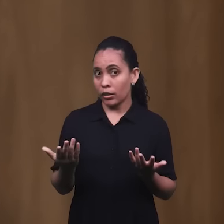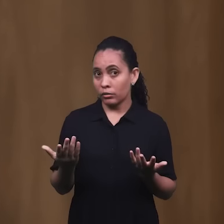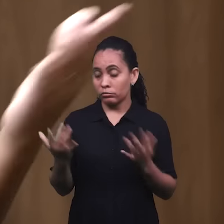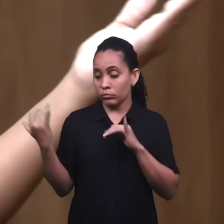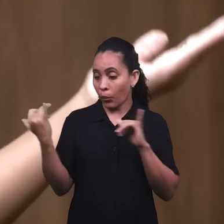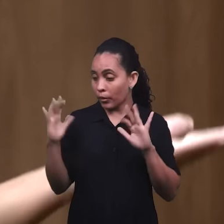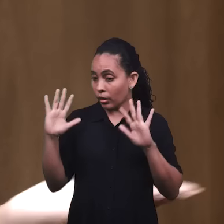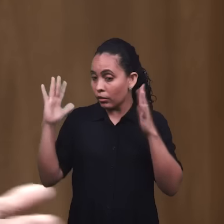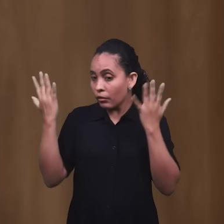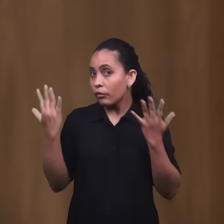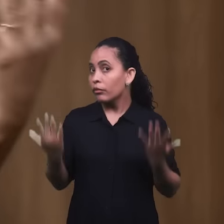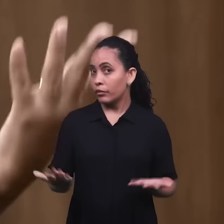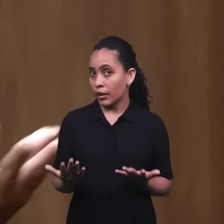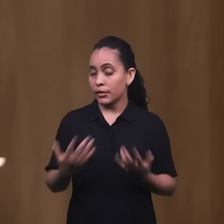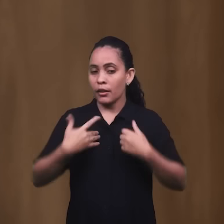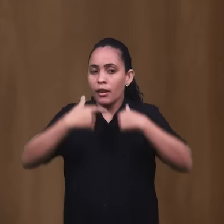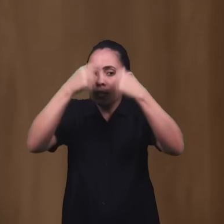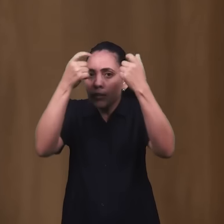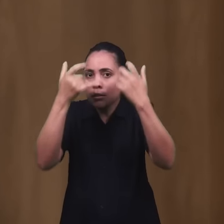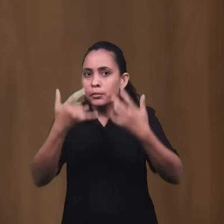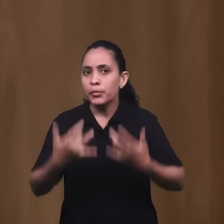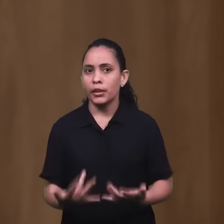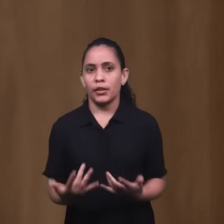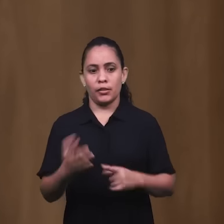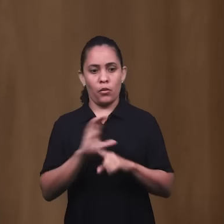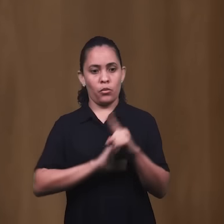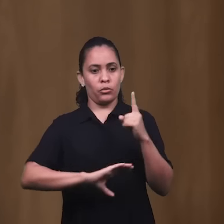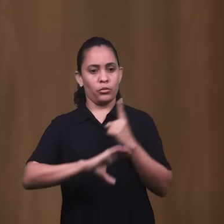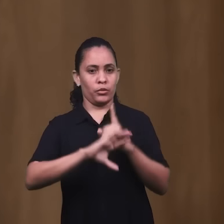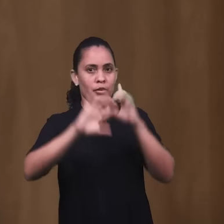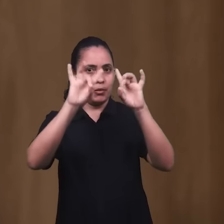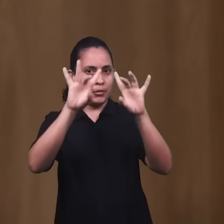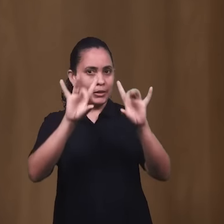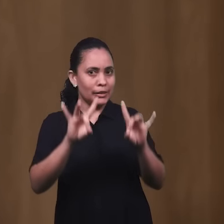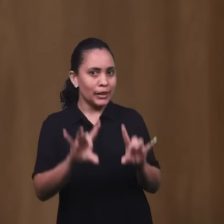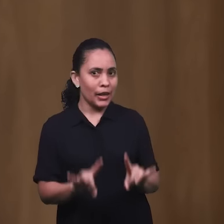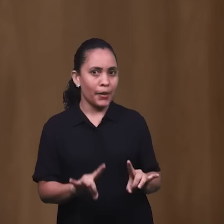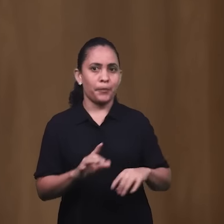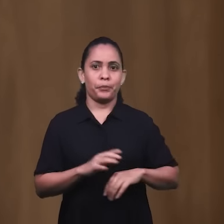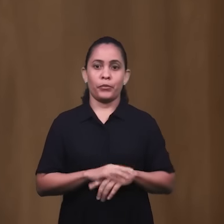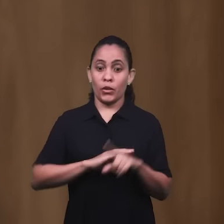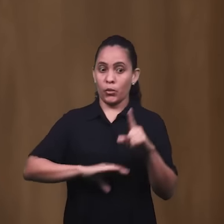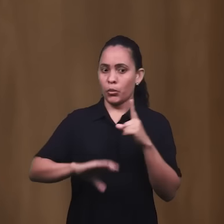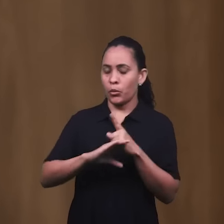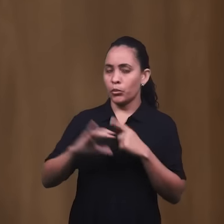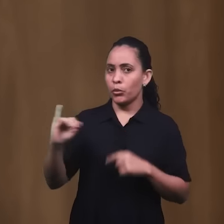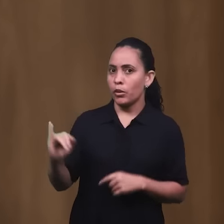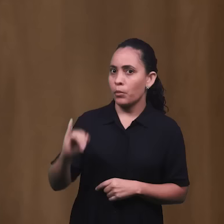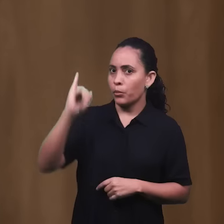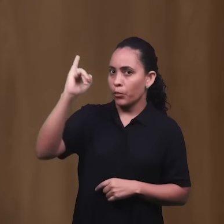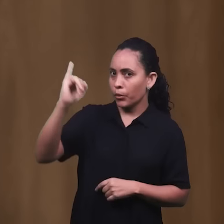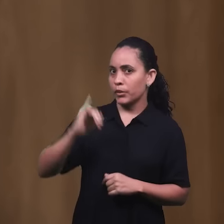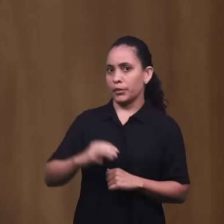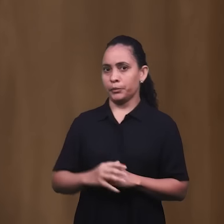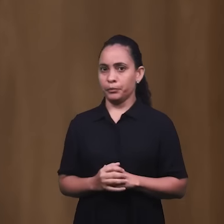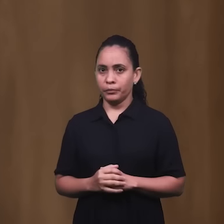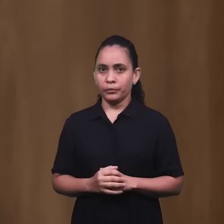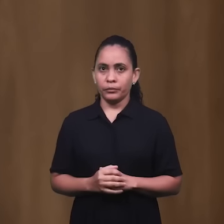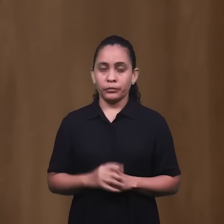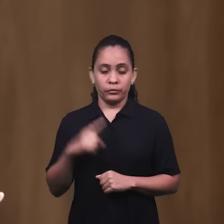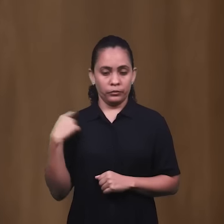e festas? O Alan trouxe na explicação. É um culto especial, né? Um culto muito importante.